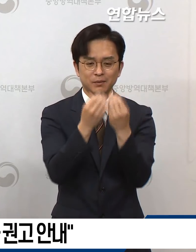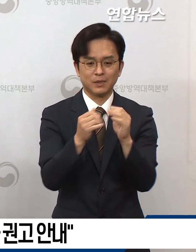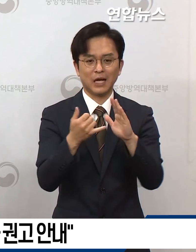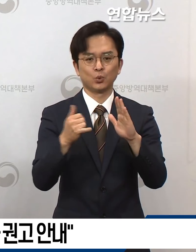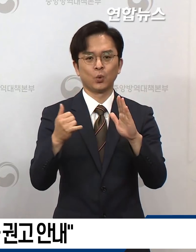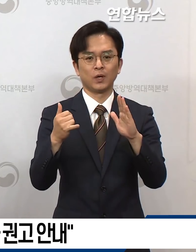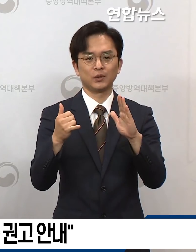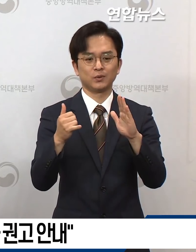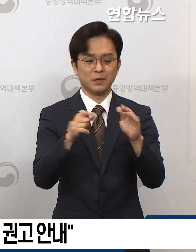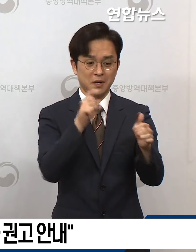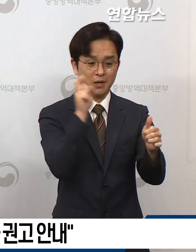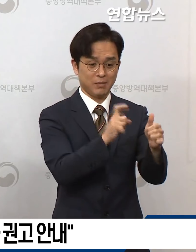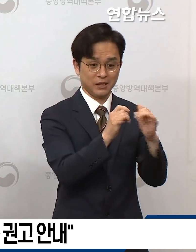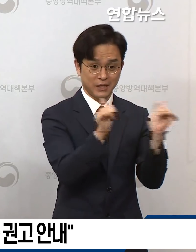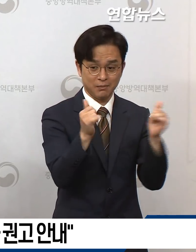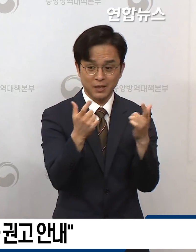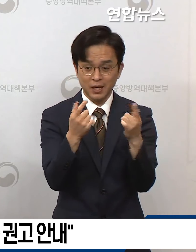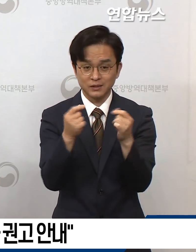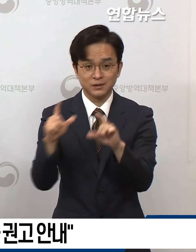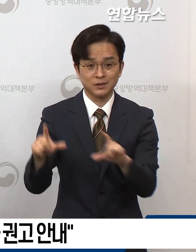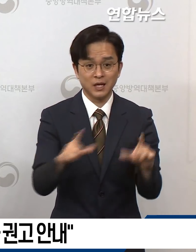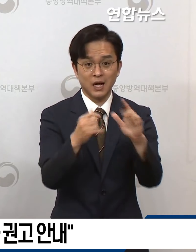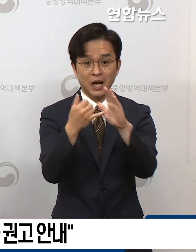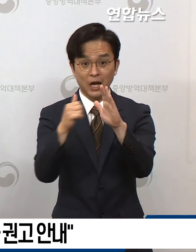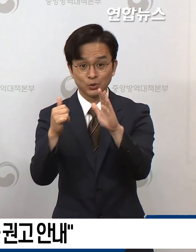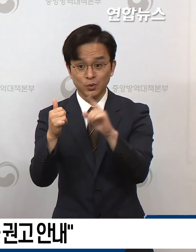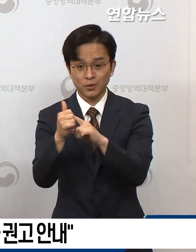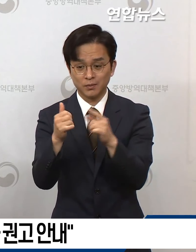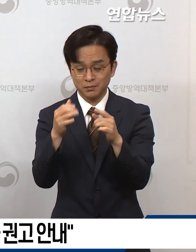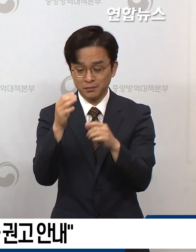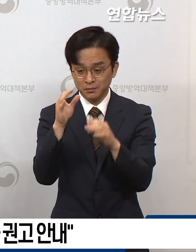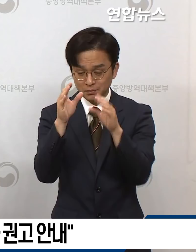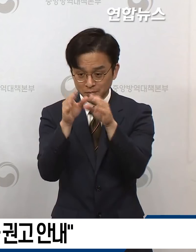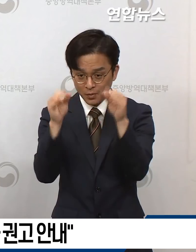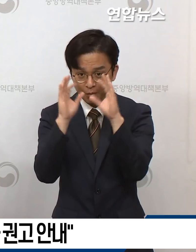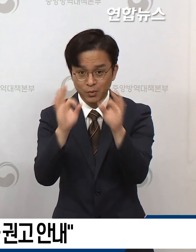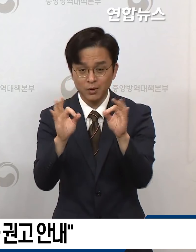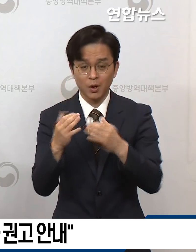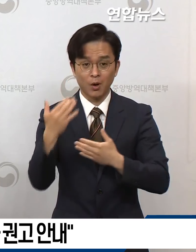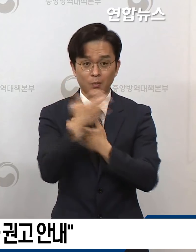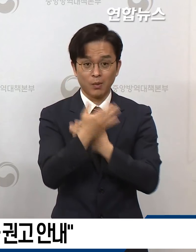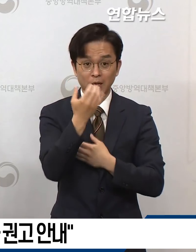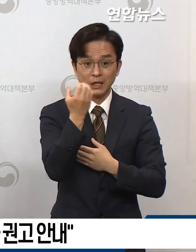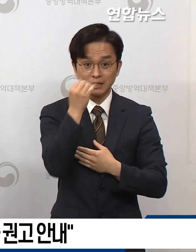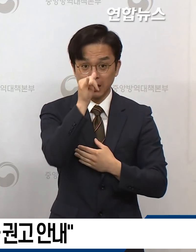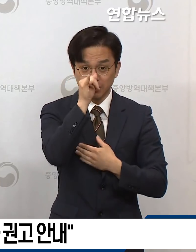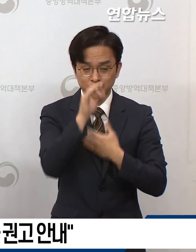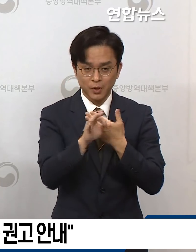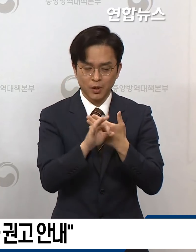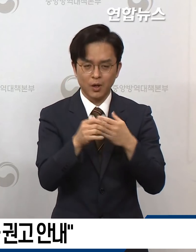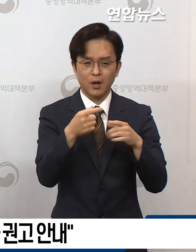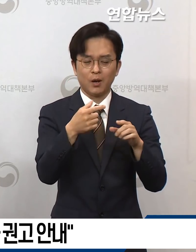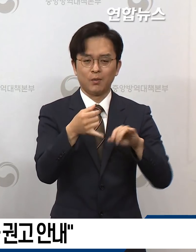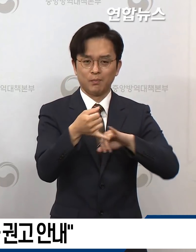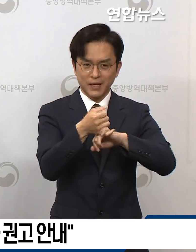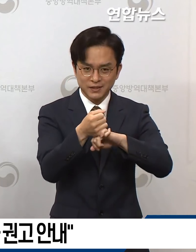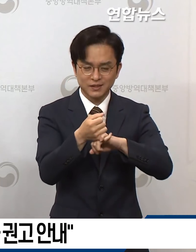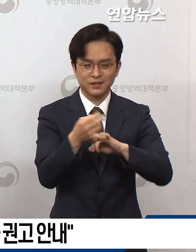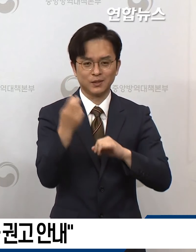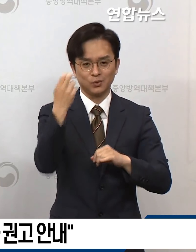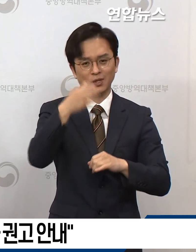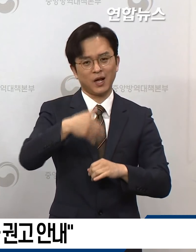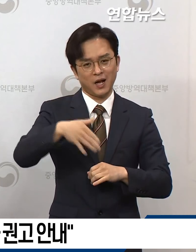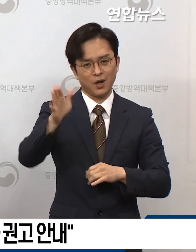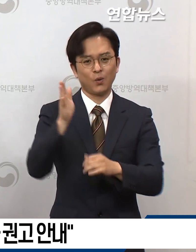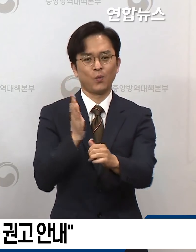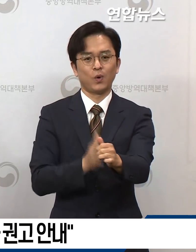증상이 있는 경우, 즉 유사한 증상이 2명 이상 있는 경우에는 좀 더 적극적인 검사를 하도록 안내하였고 해외에서 입국한 지